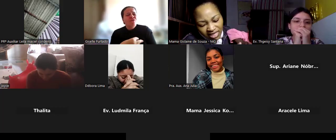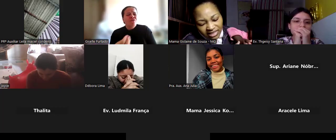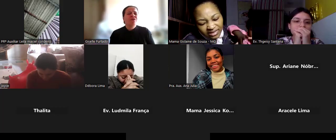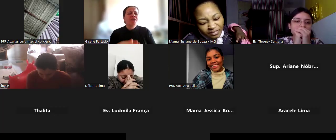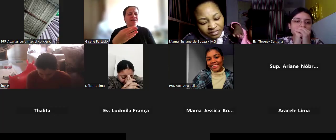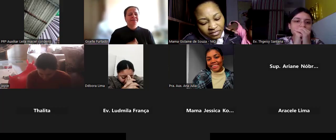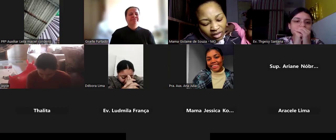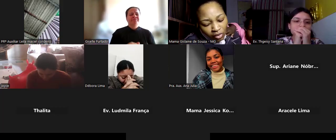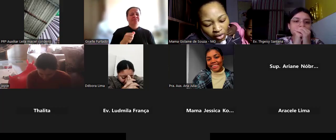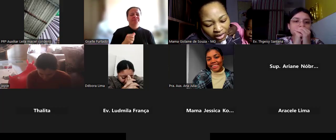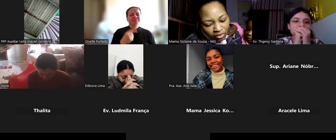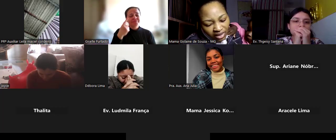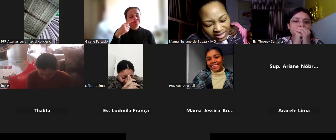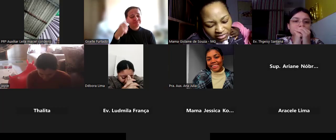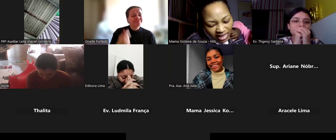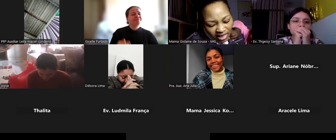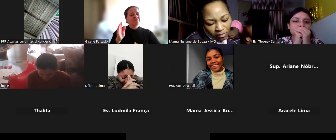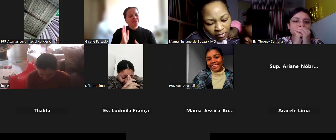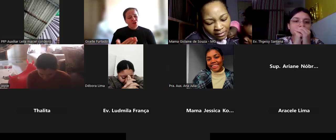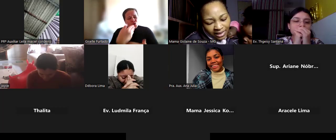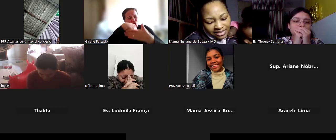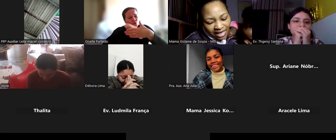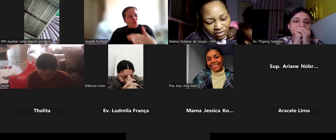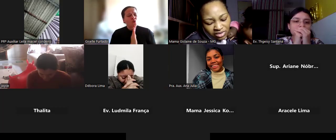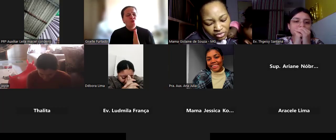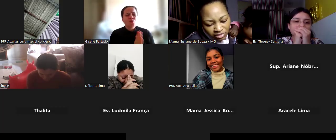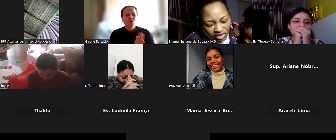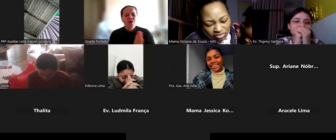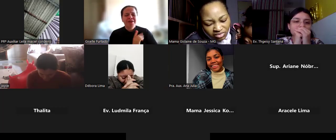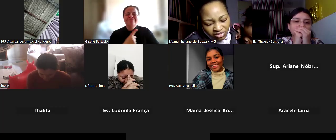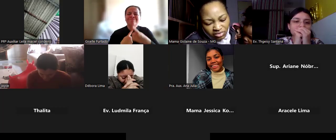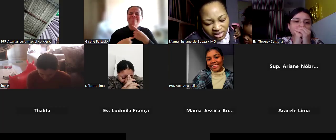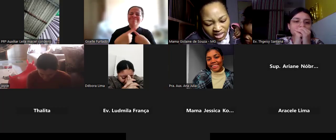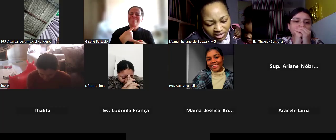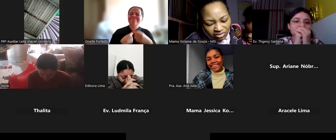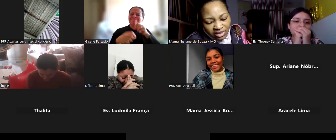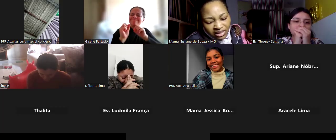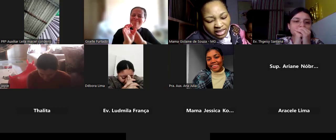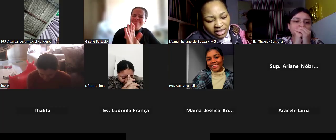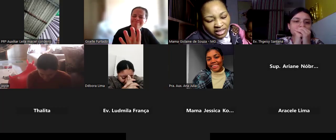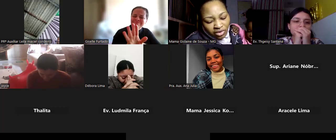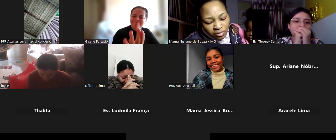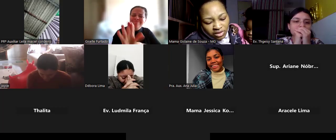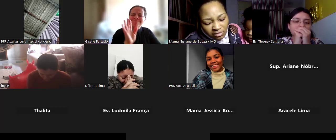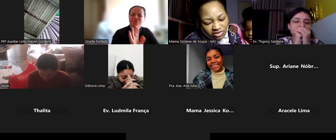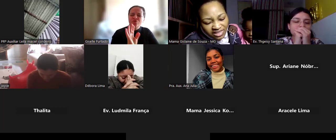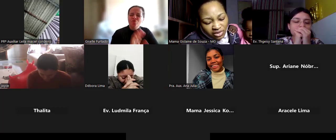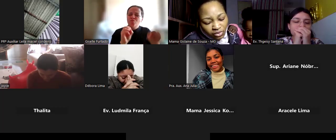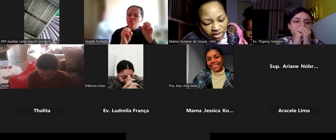Gisele, e colocar no coração dela, meu Pai, para estar nos ajudando, nos auxiliando, e nós possamos fazer o ID